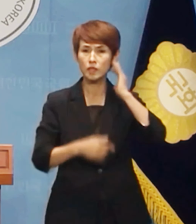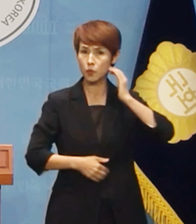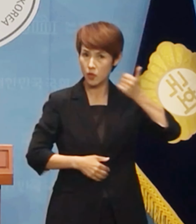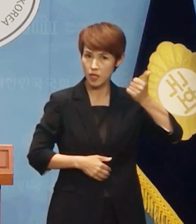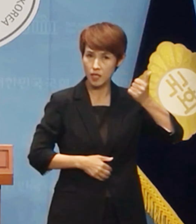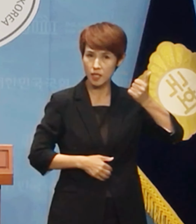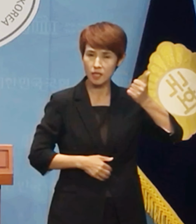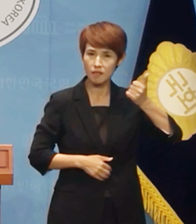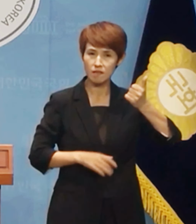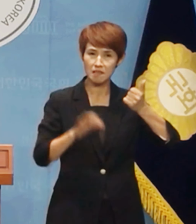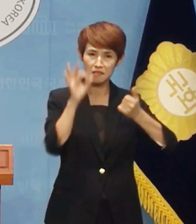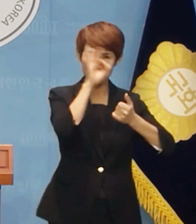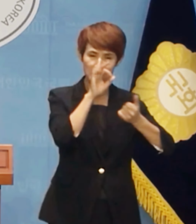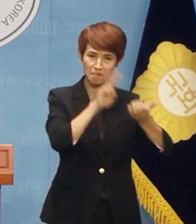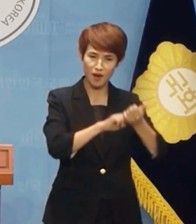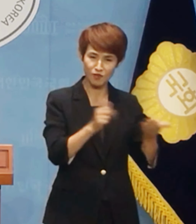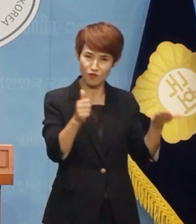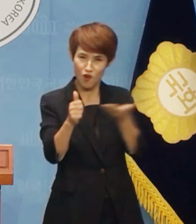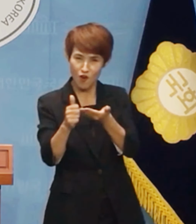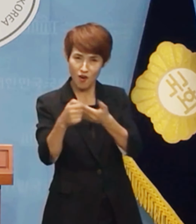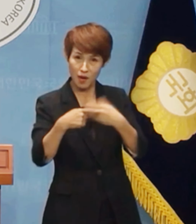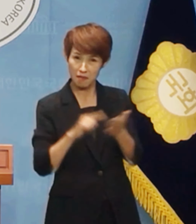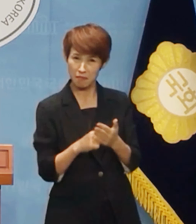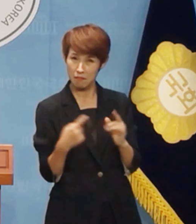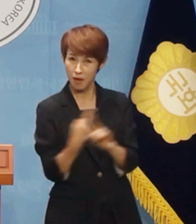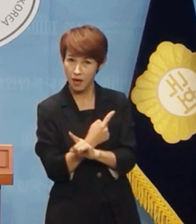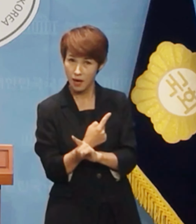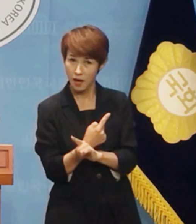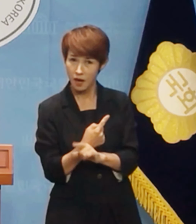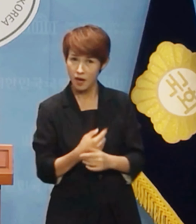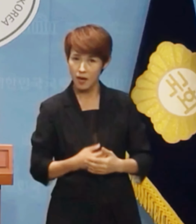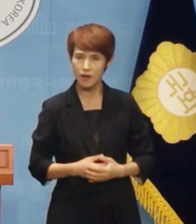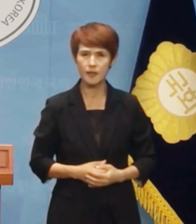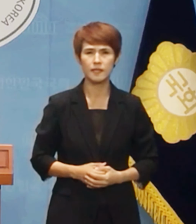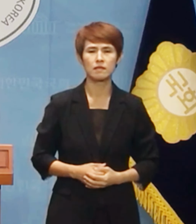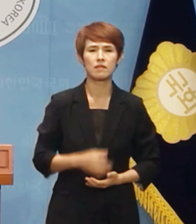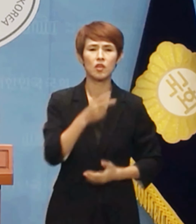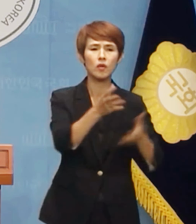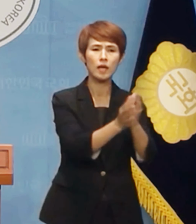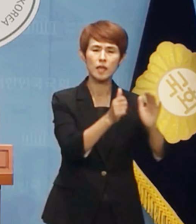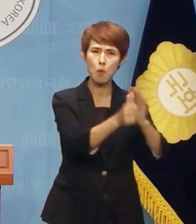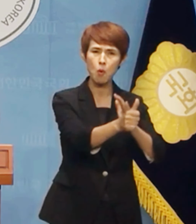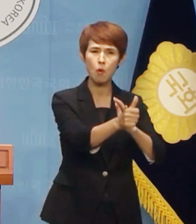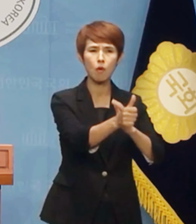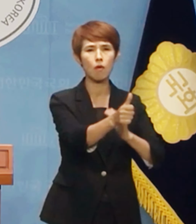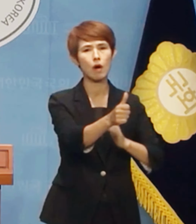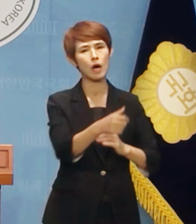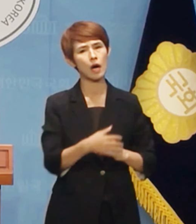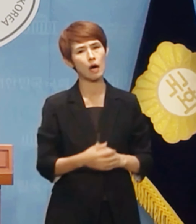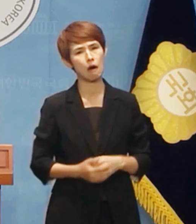하사한 삼겹살을 먹고 마음이 바뀌었습니까 여당 대표에 참을 수 없는